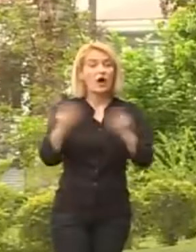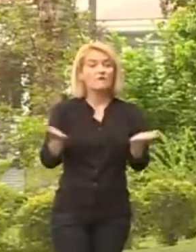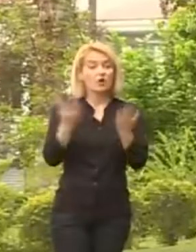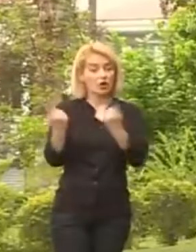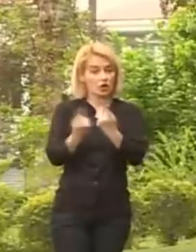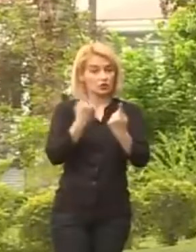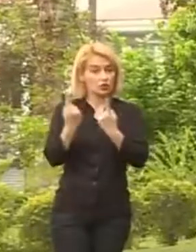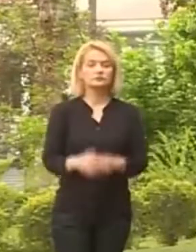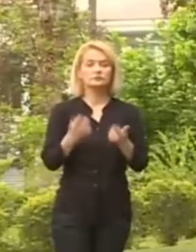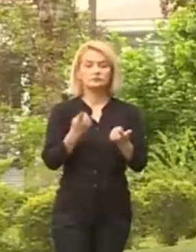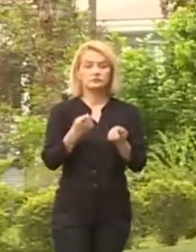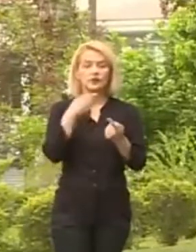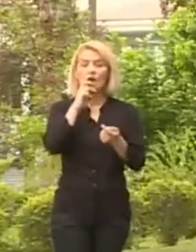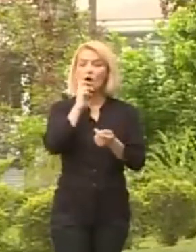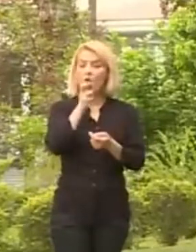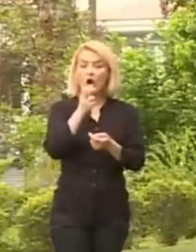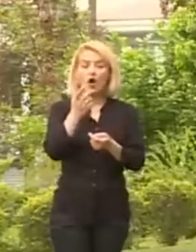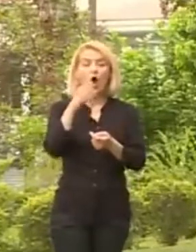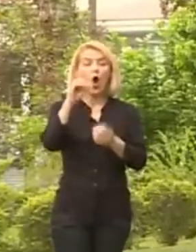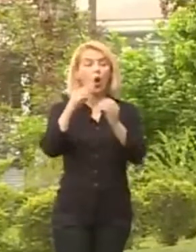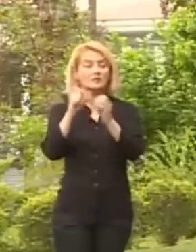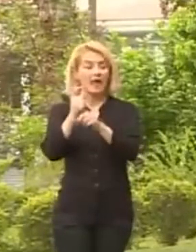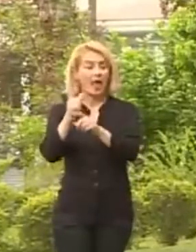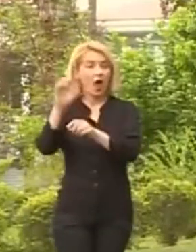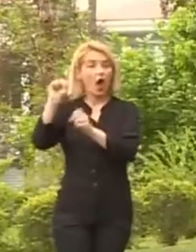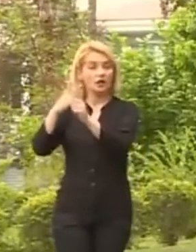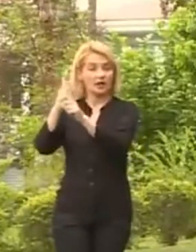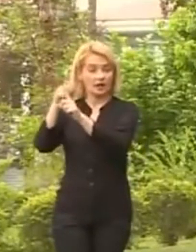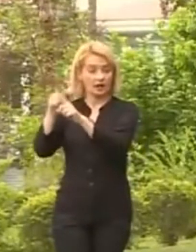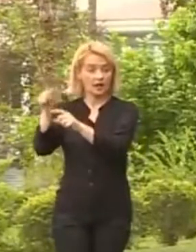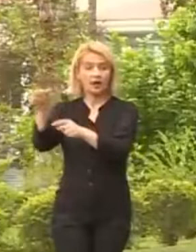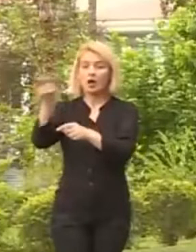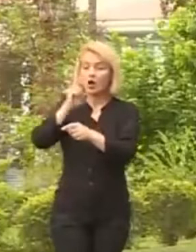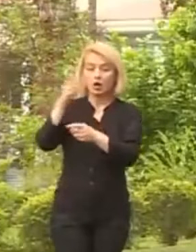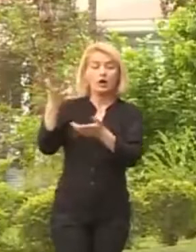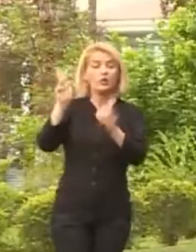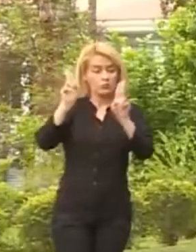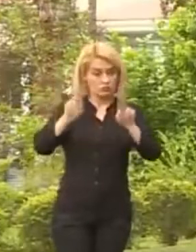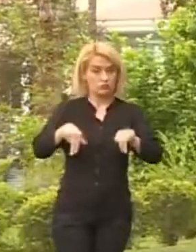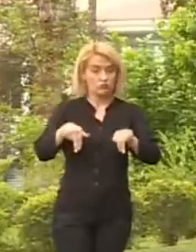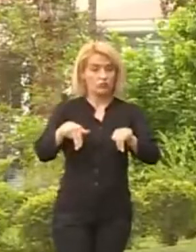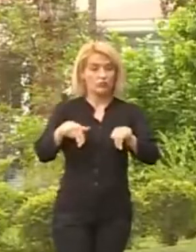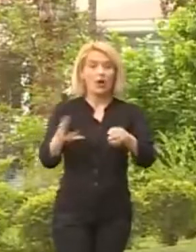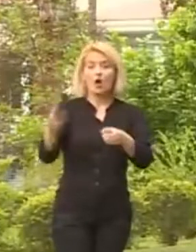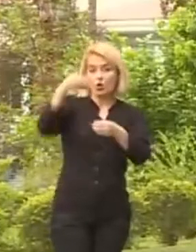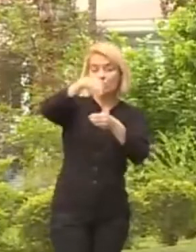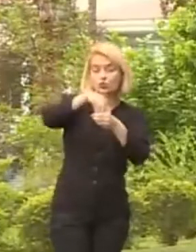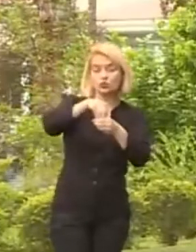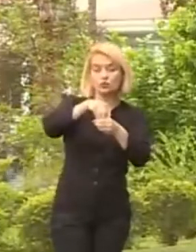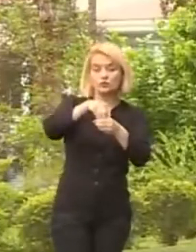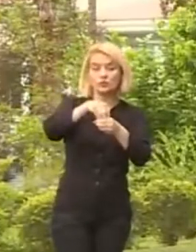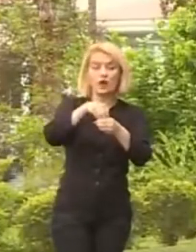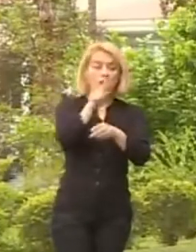вонредната состојба. Одговорот од ОПСЕ и ОДХИР беше во врска со тоа што дека тие можат да учествуваат